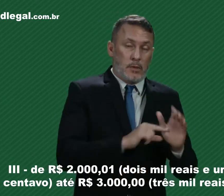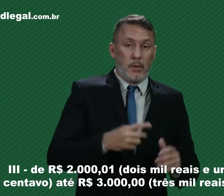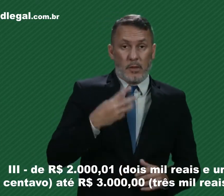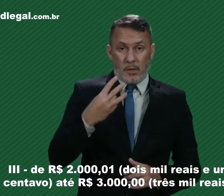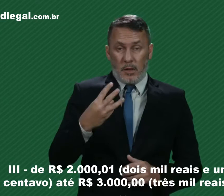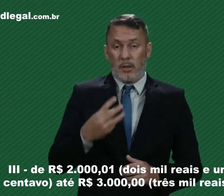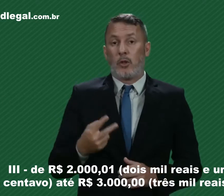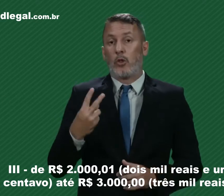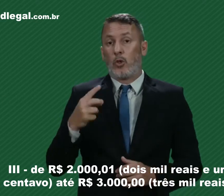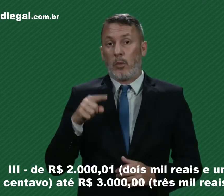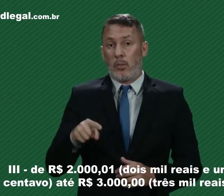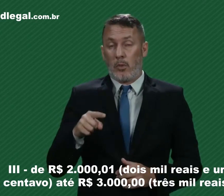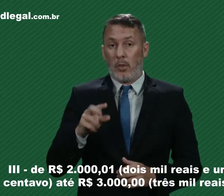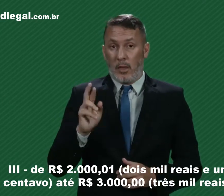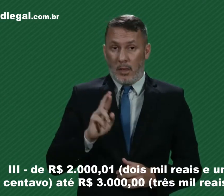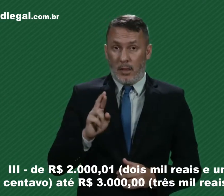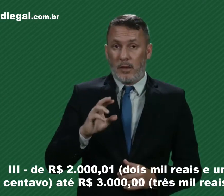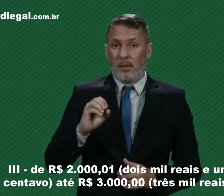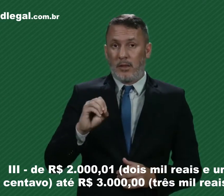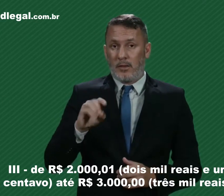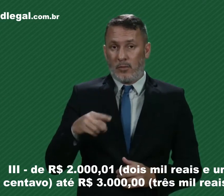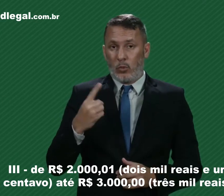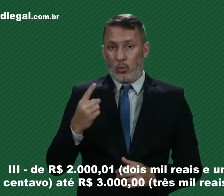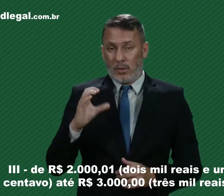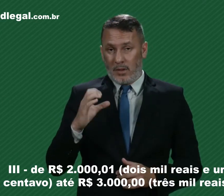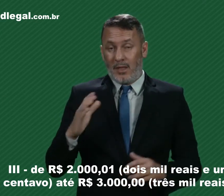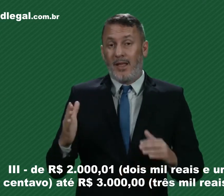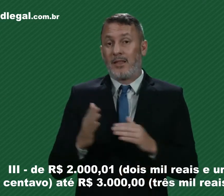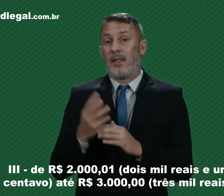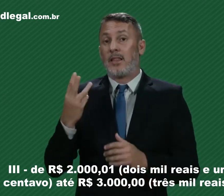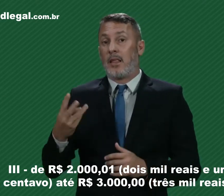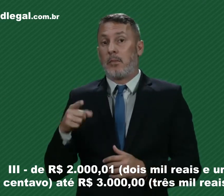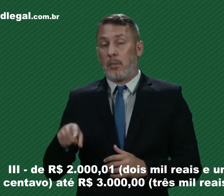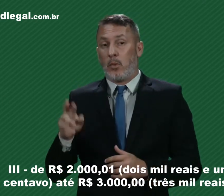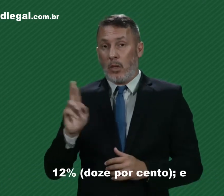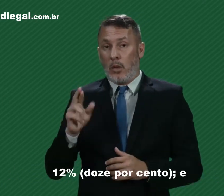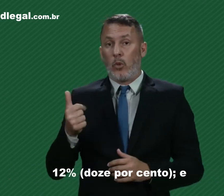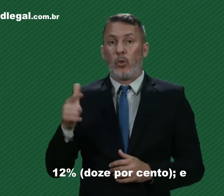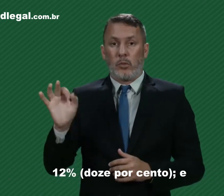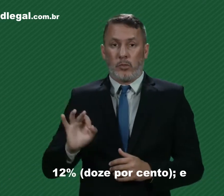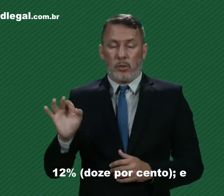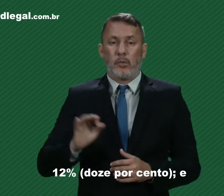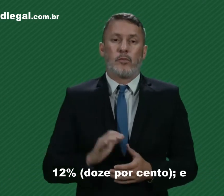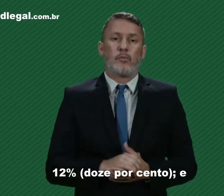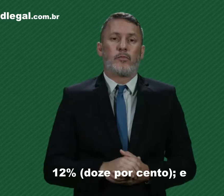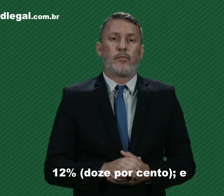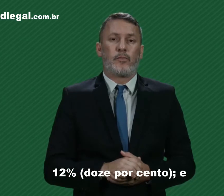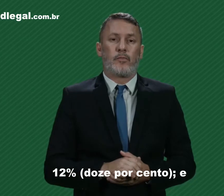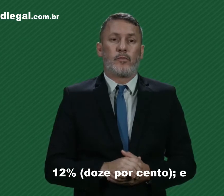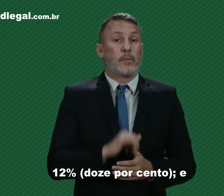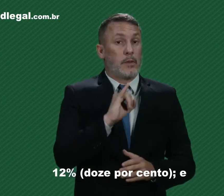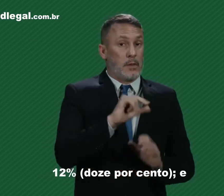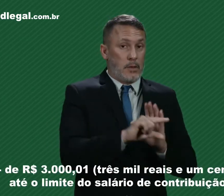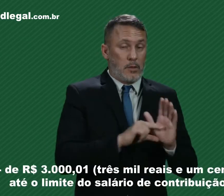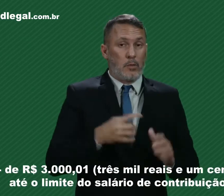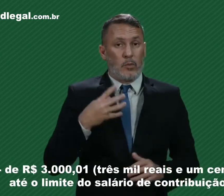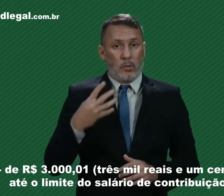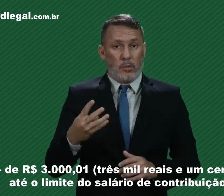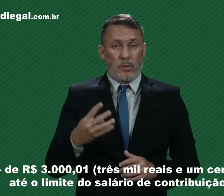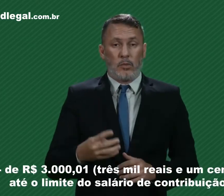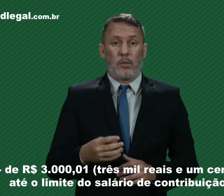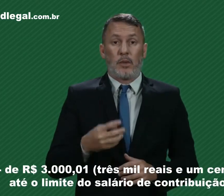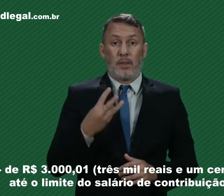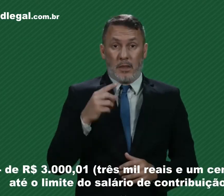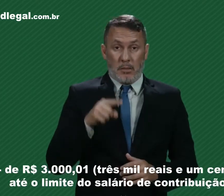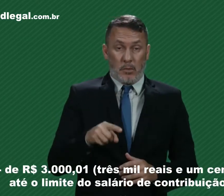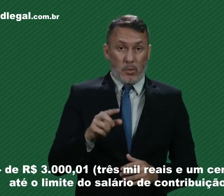3. De R$ 2.001 até R$ 3.000, 12%. E, inciso